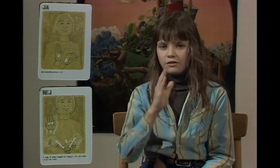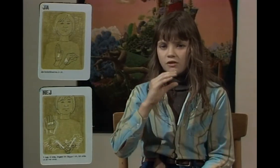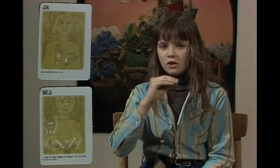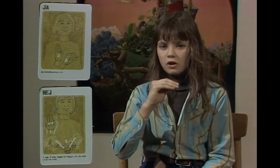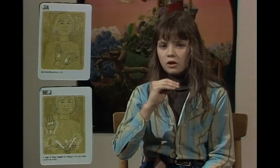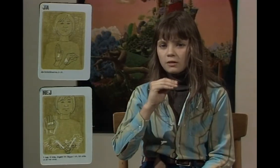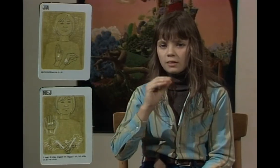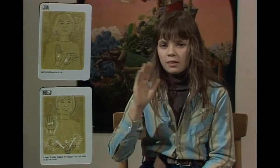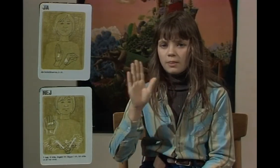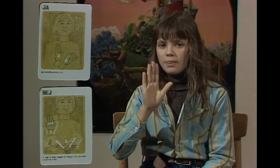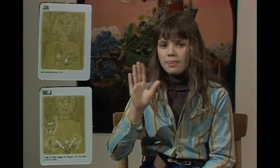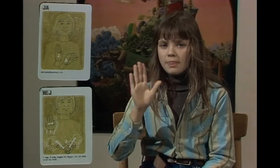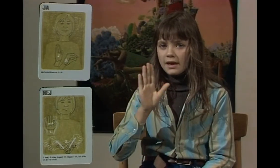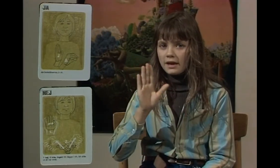Ja, nej,